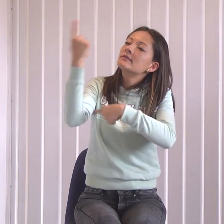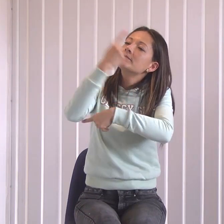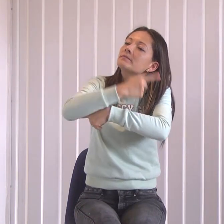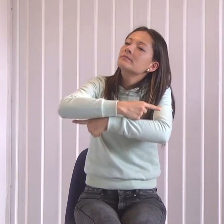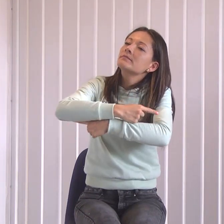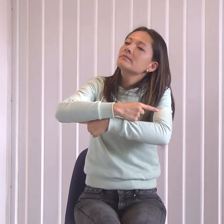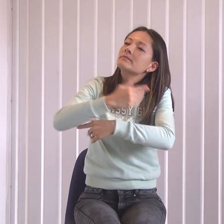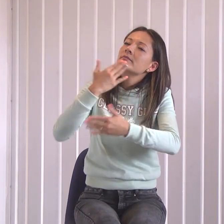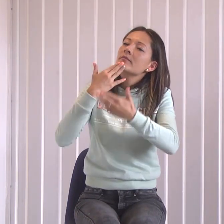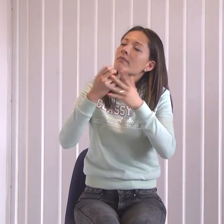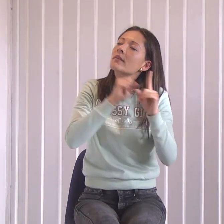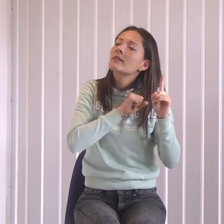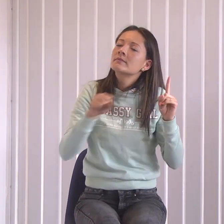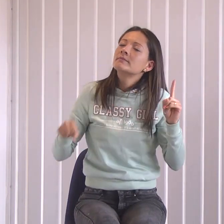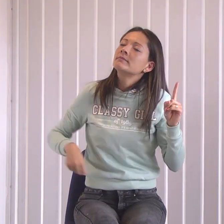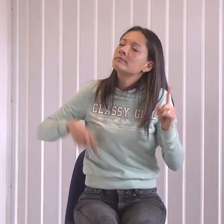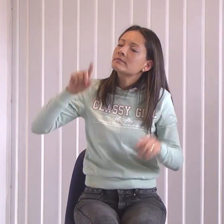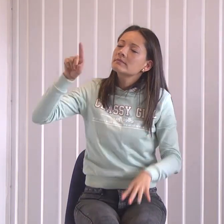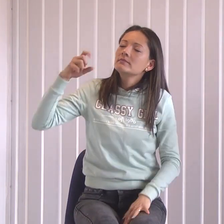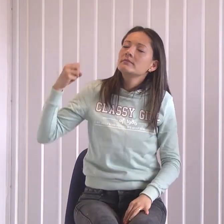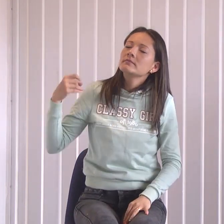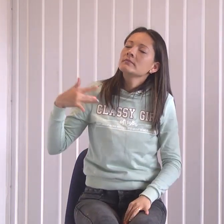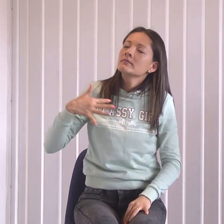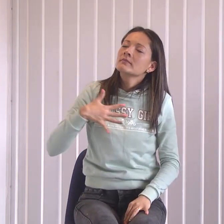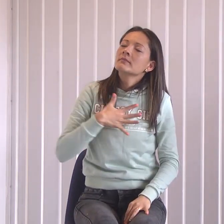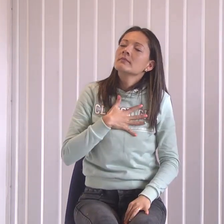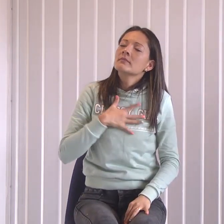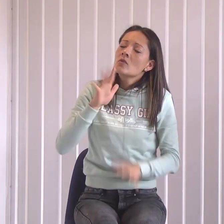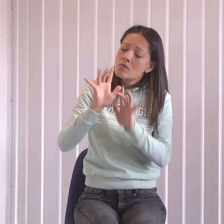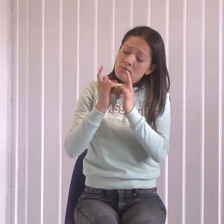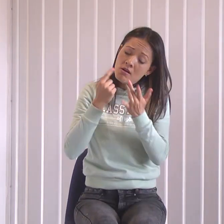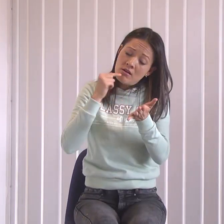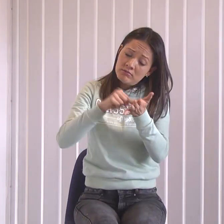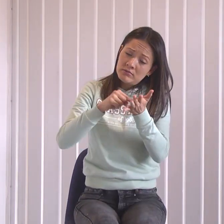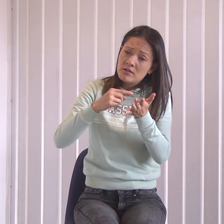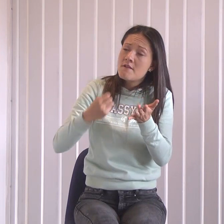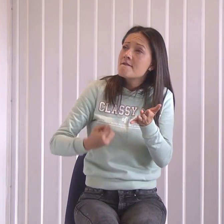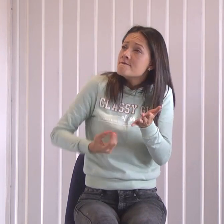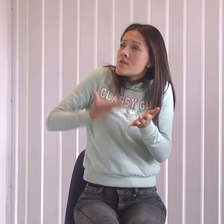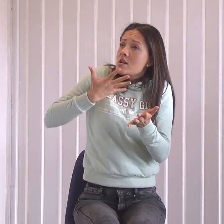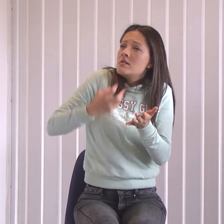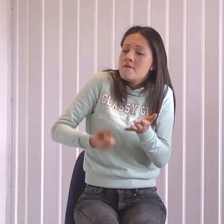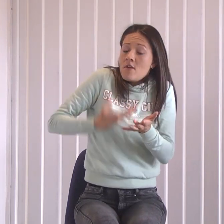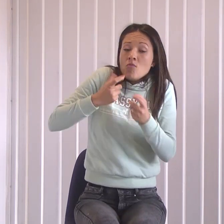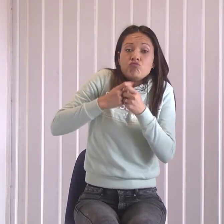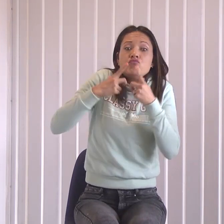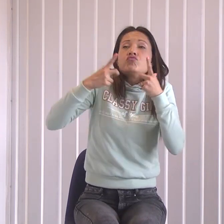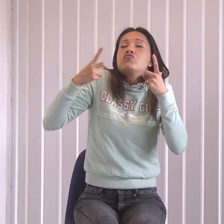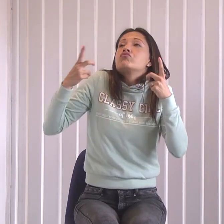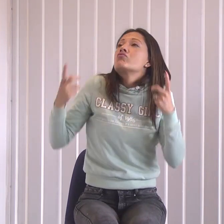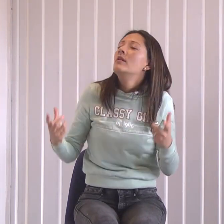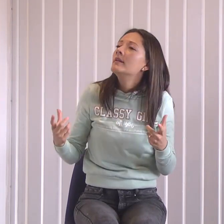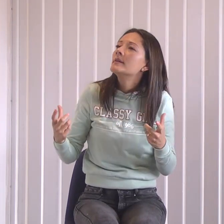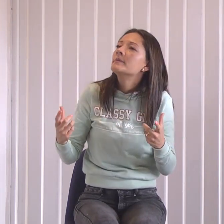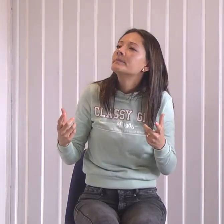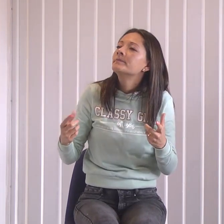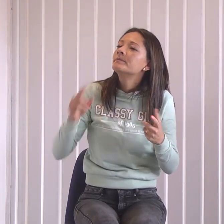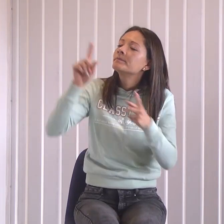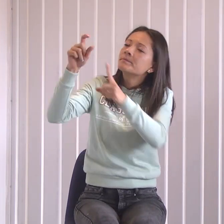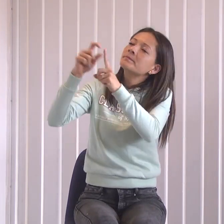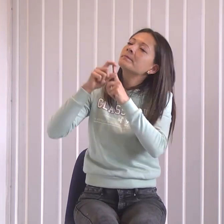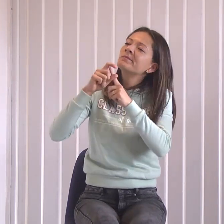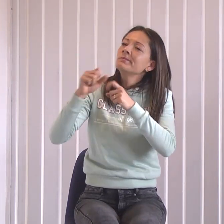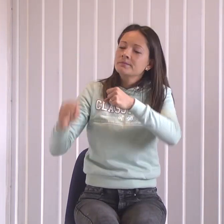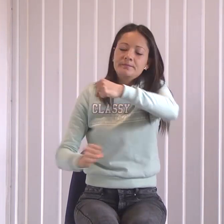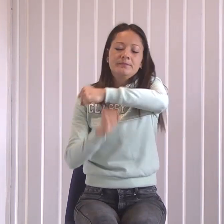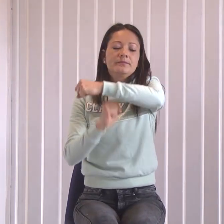Te damos gracias, Señor, por tu misericordia, porque tu palabra es vida y vida en abundante. Tu palabra es la que sostiene